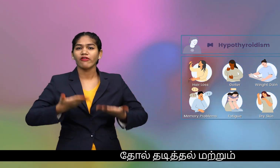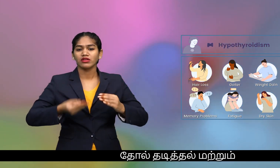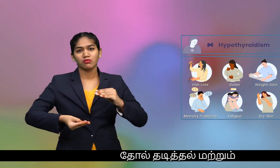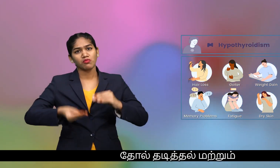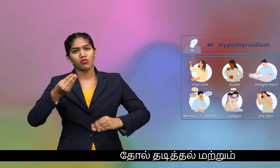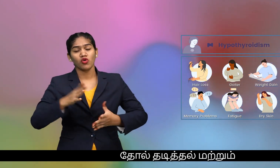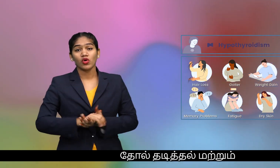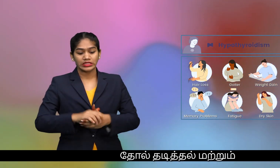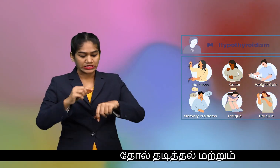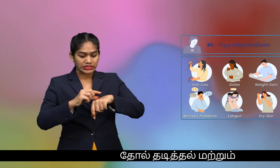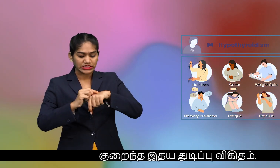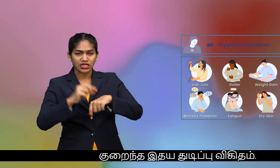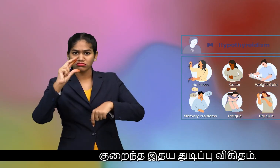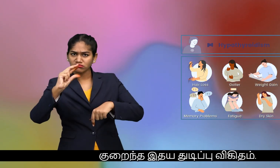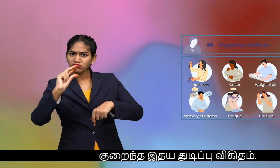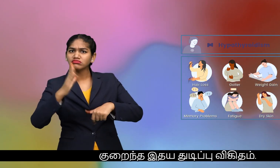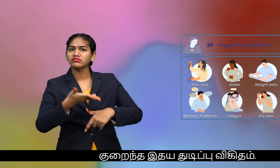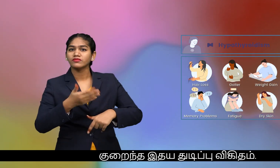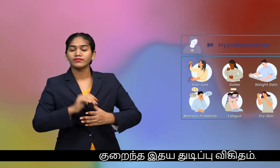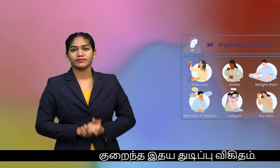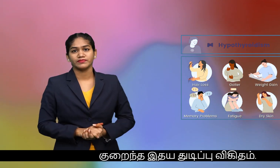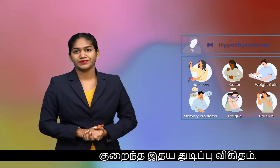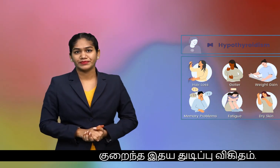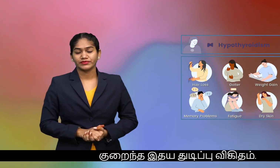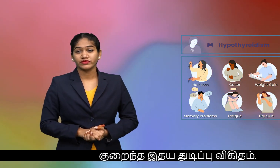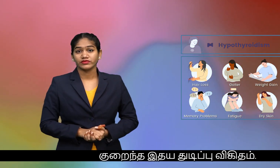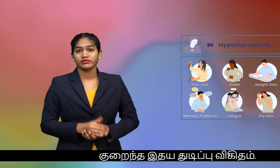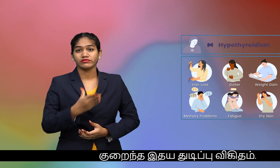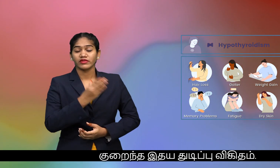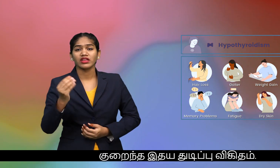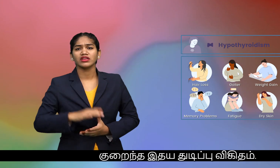தோல் தடித்தல் மற்றும் குறைந்த இதய துடிப்பு விகிதம்.